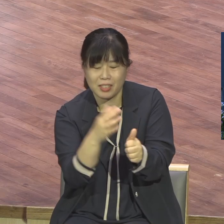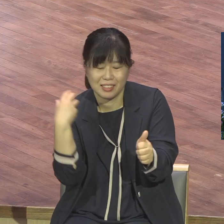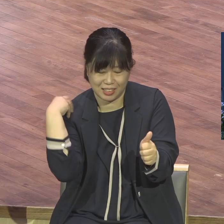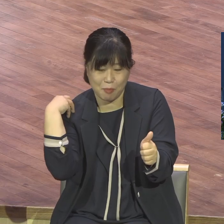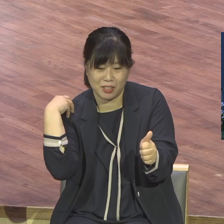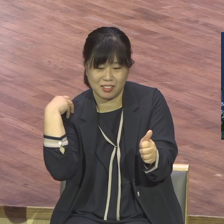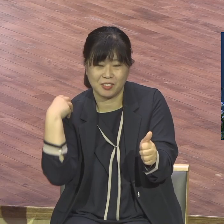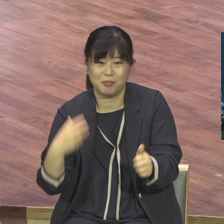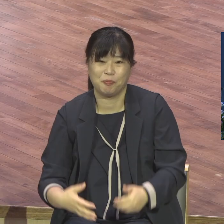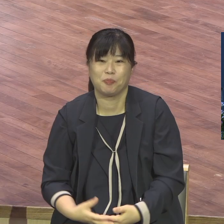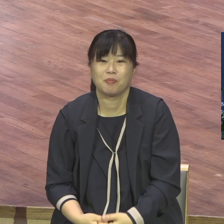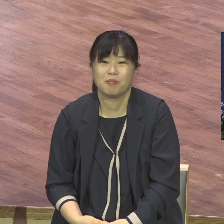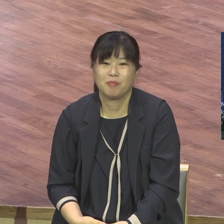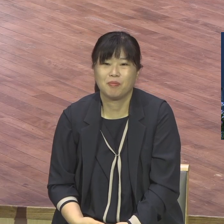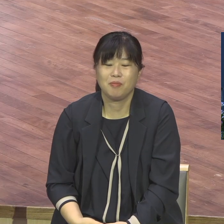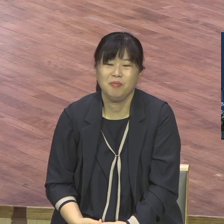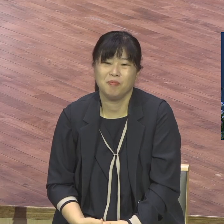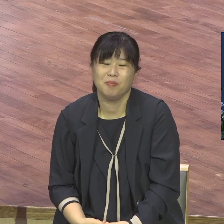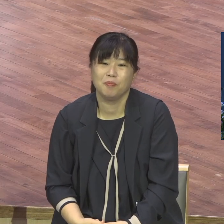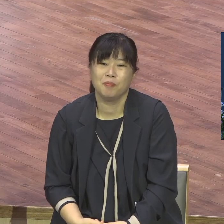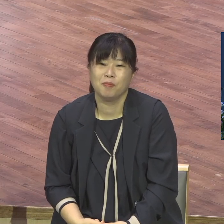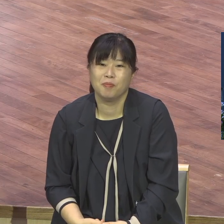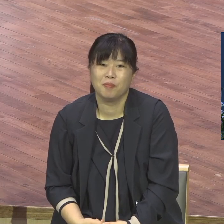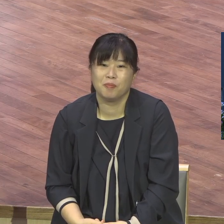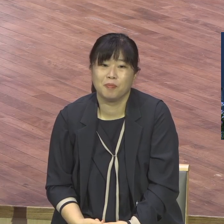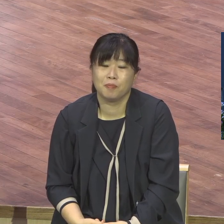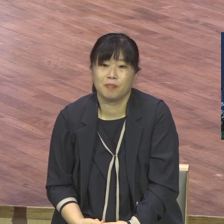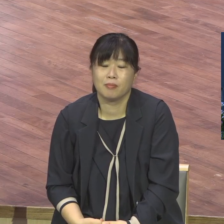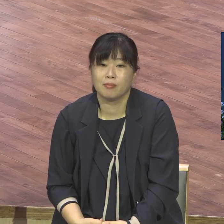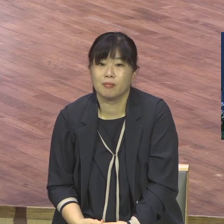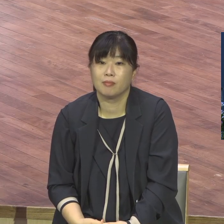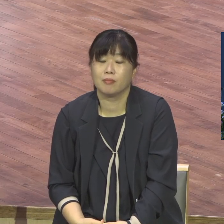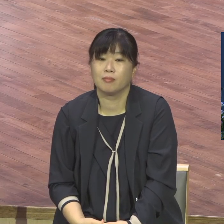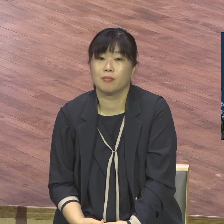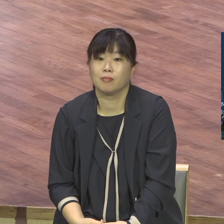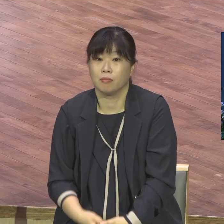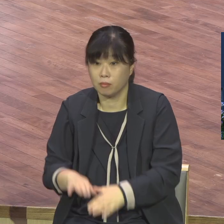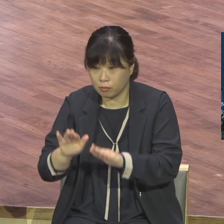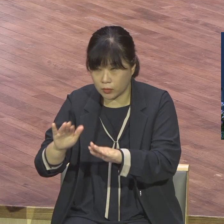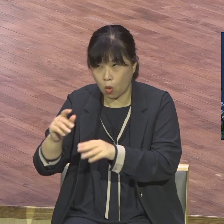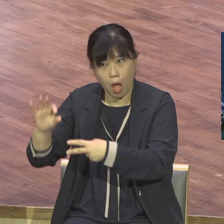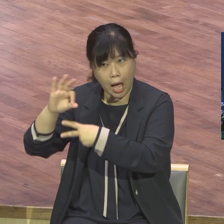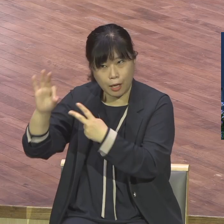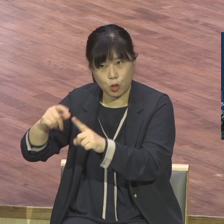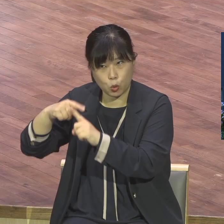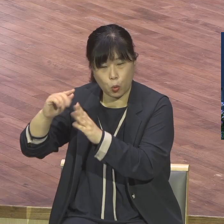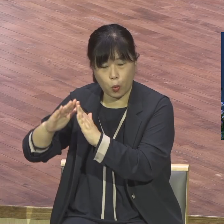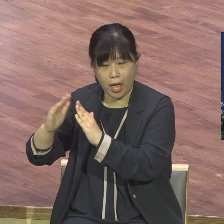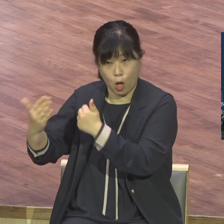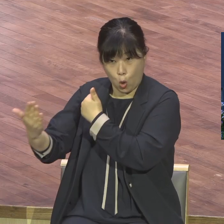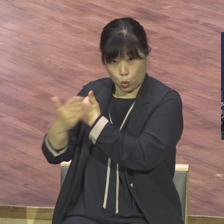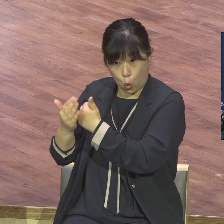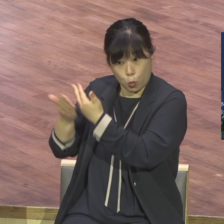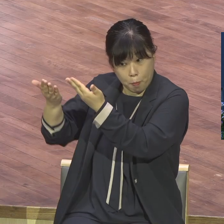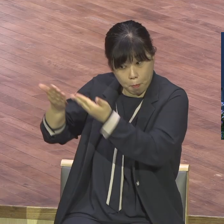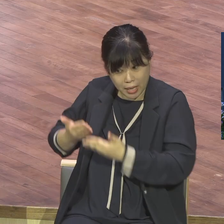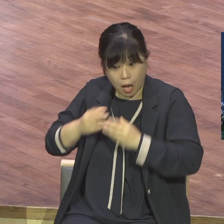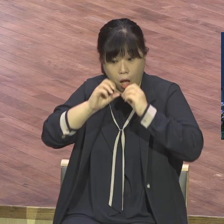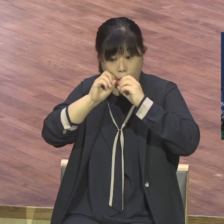안디옥교회가 감당을 했어요. 사도 바울이 로마 교회 성도들에게 이런 내용을 전하는 이유가